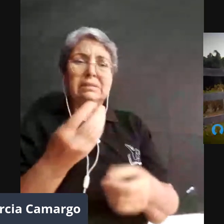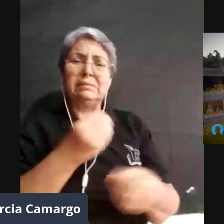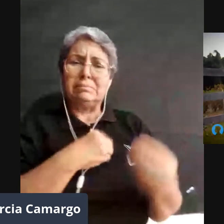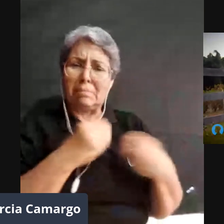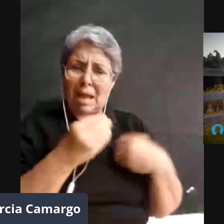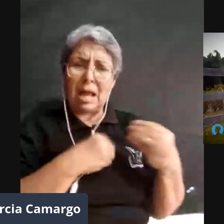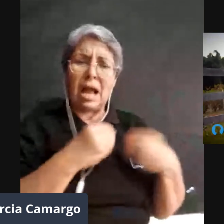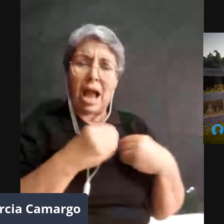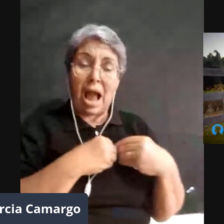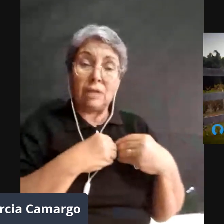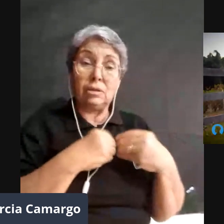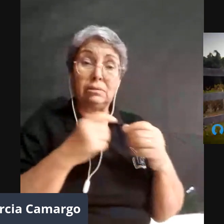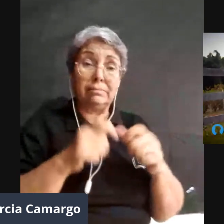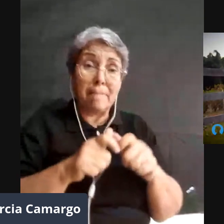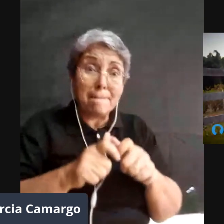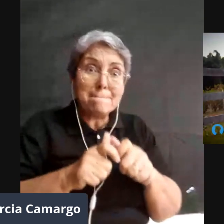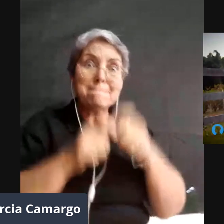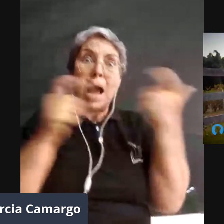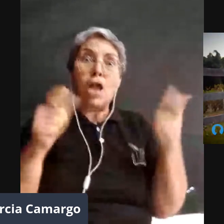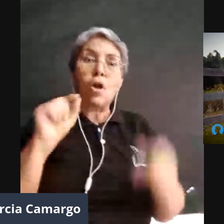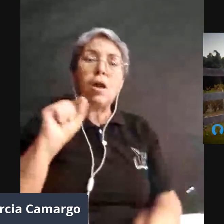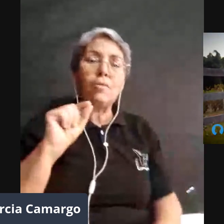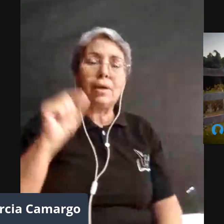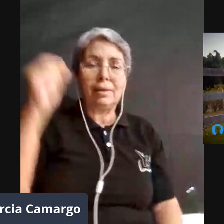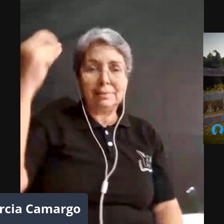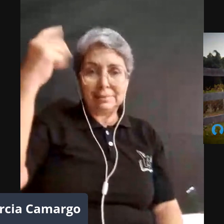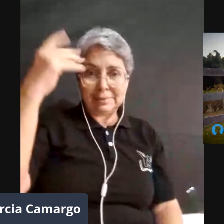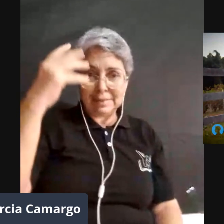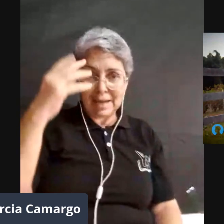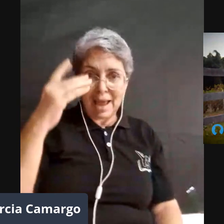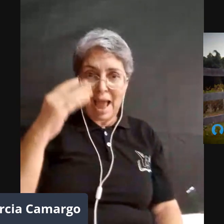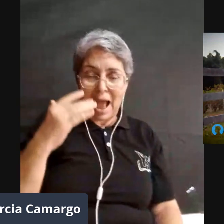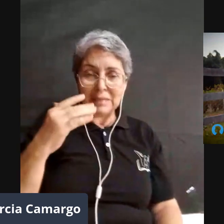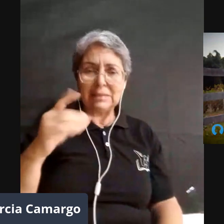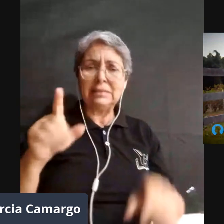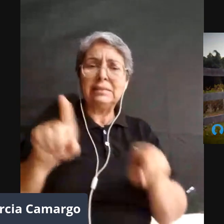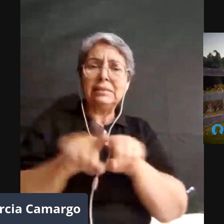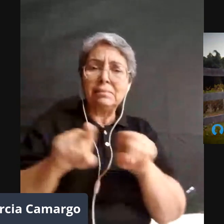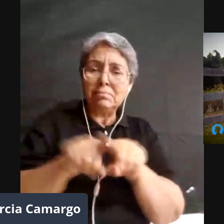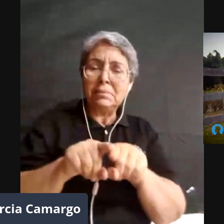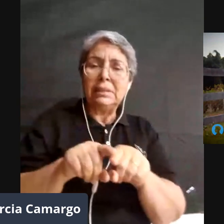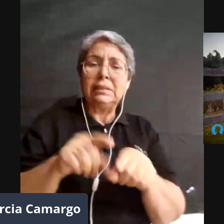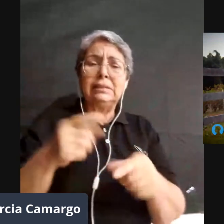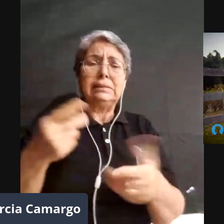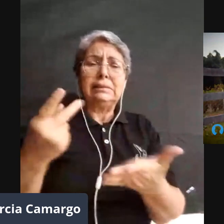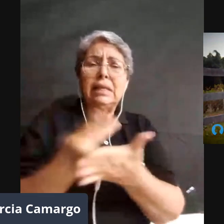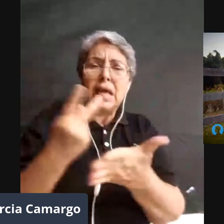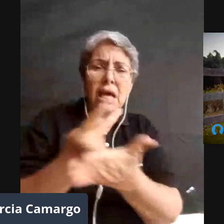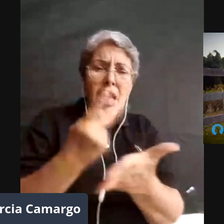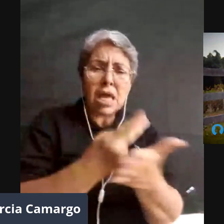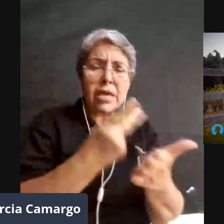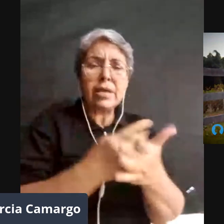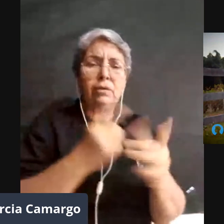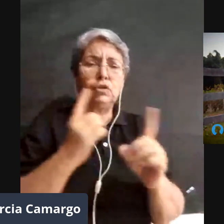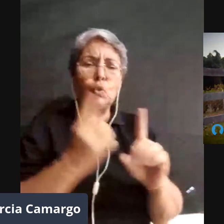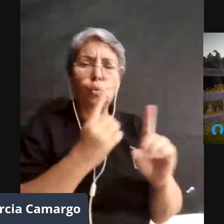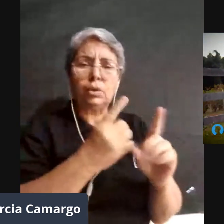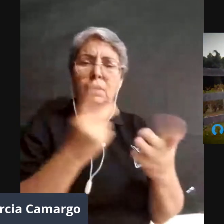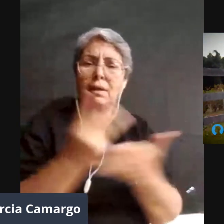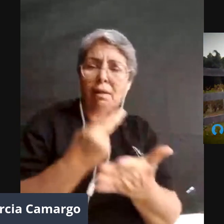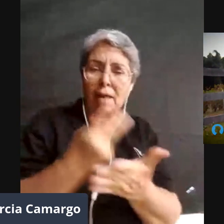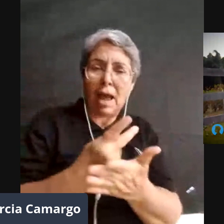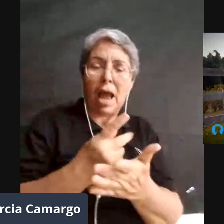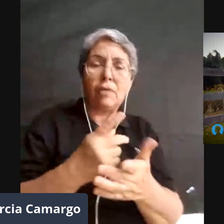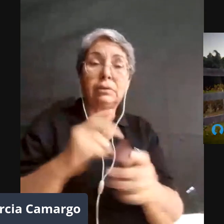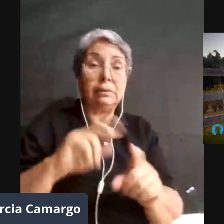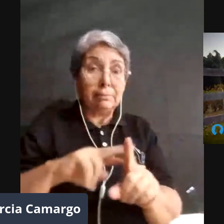pecado. Onde tem abundância de heresia, tem abundância também de graça para resolver essas heresias. Onde abundou